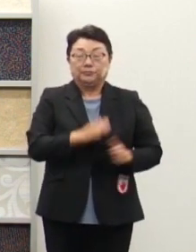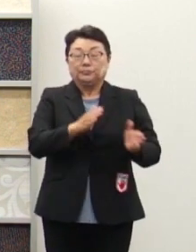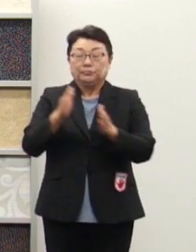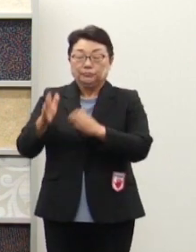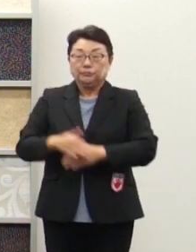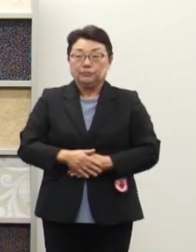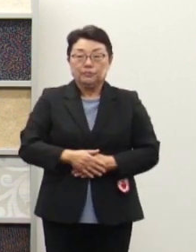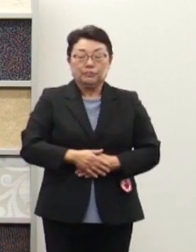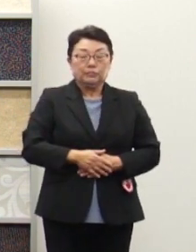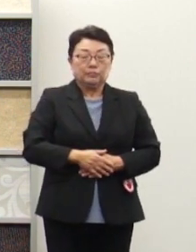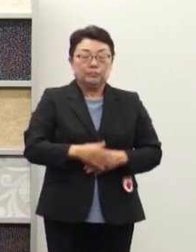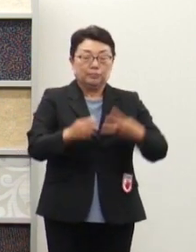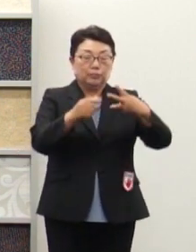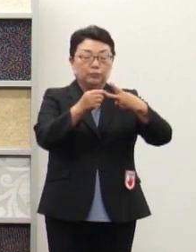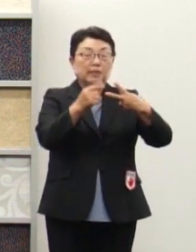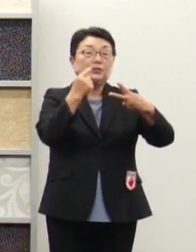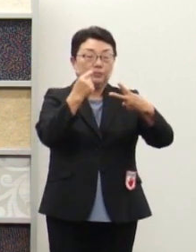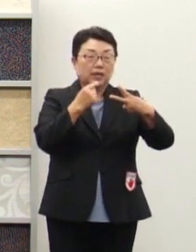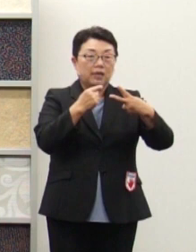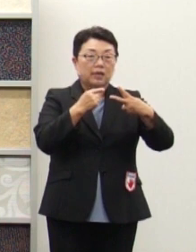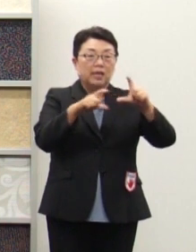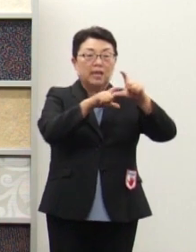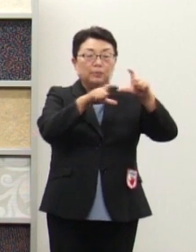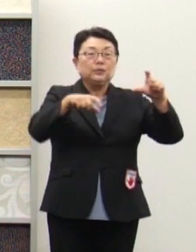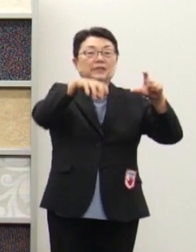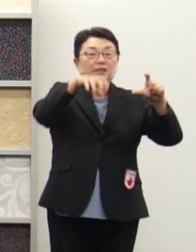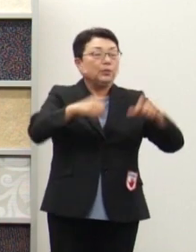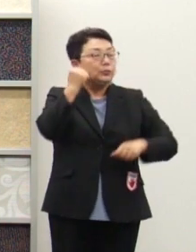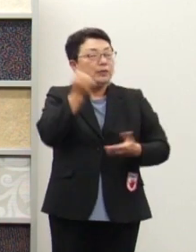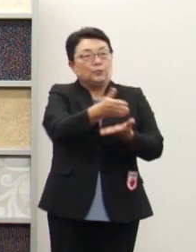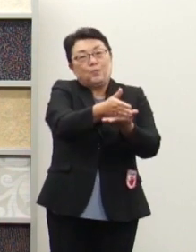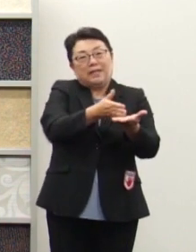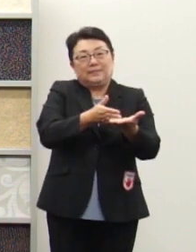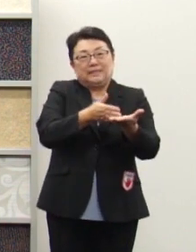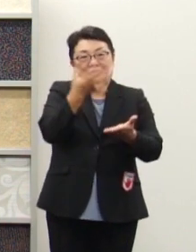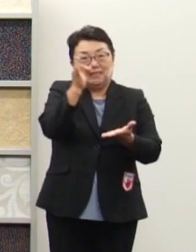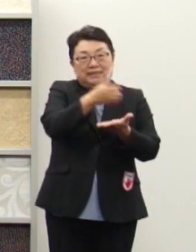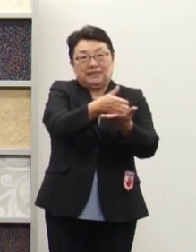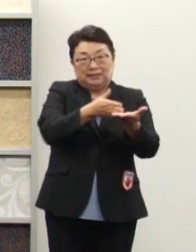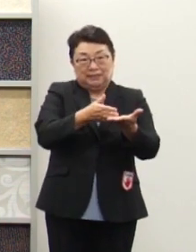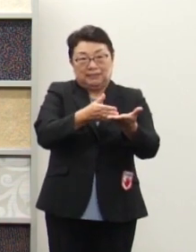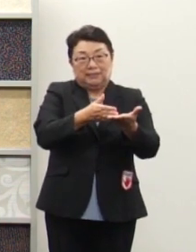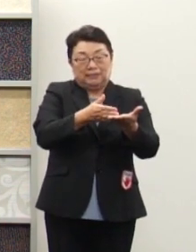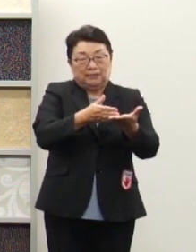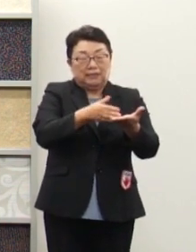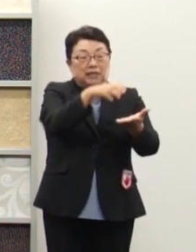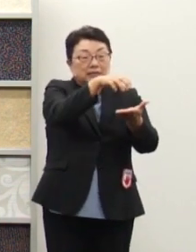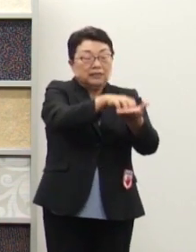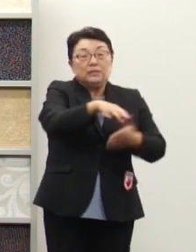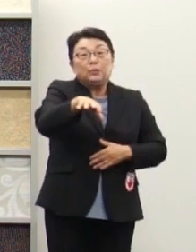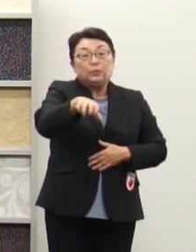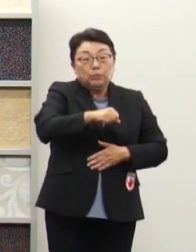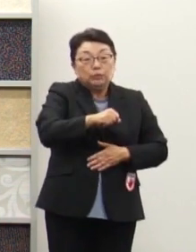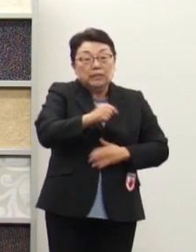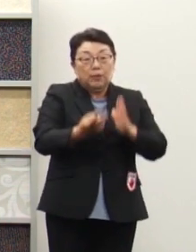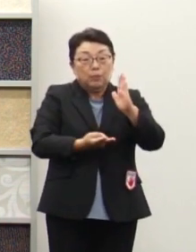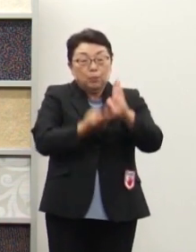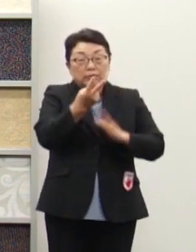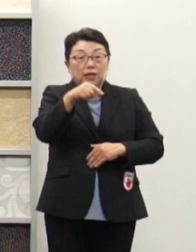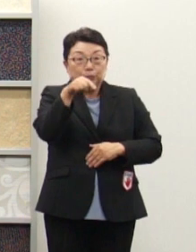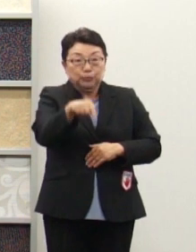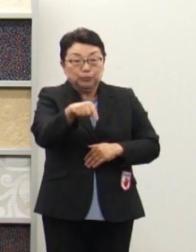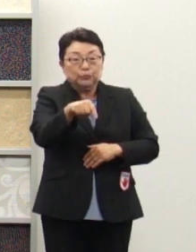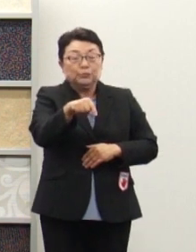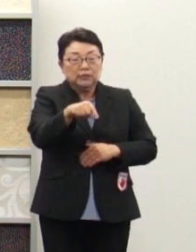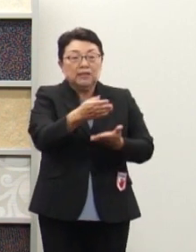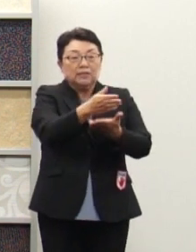次に、2点目、山梨グリーンゾーン宿泊割についてです。グリーンゾーン認証を受けた宿泊施設を対象に、